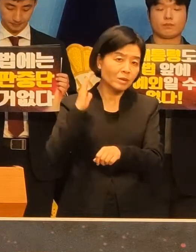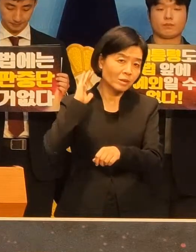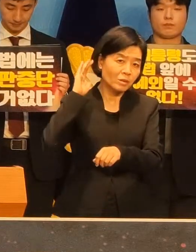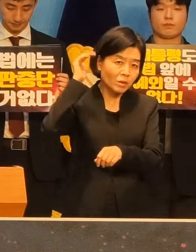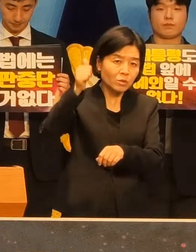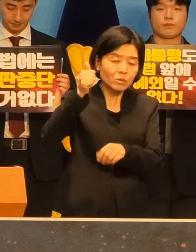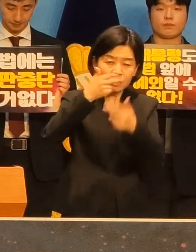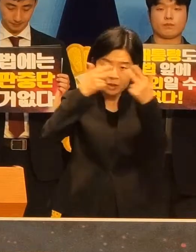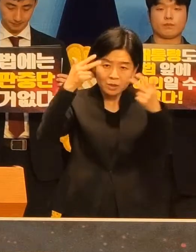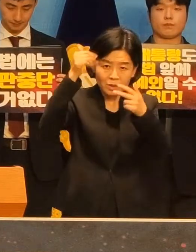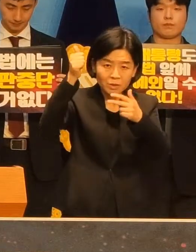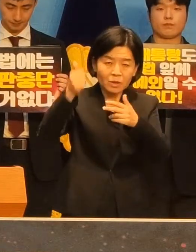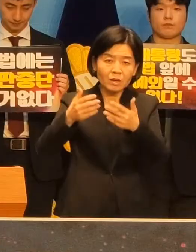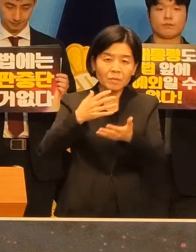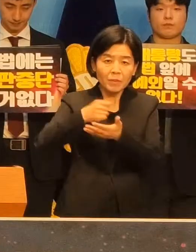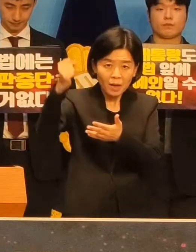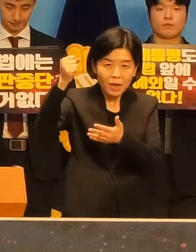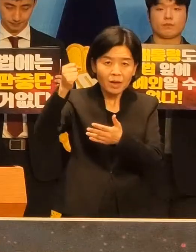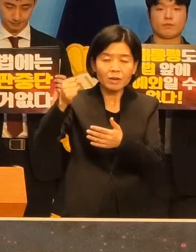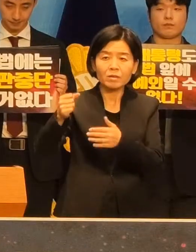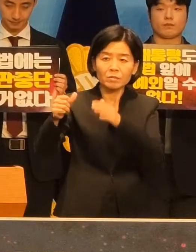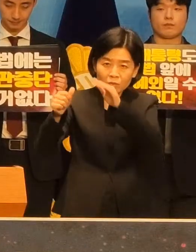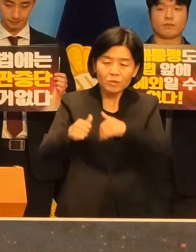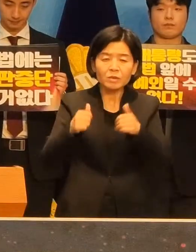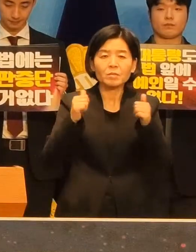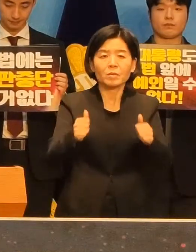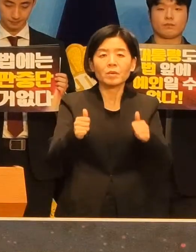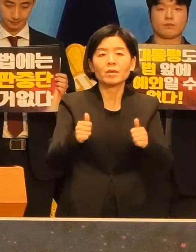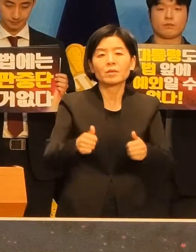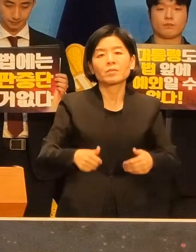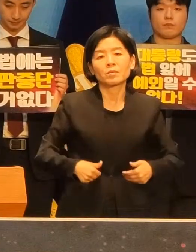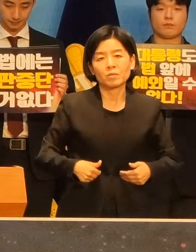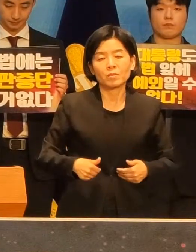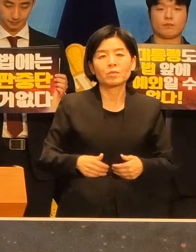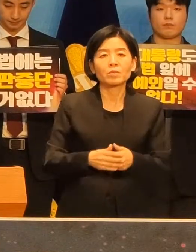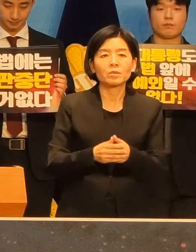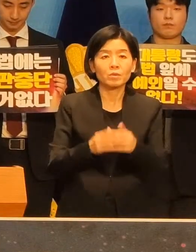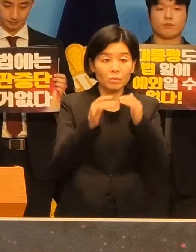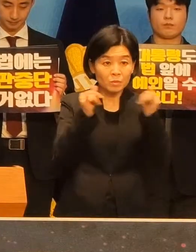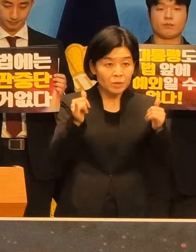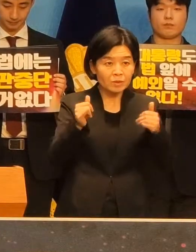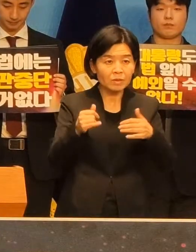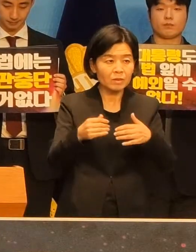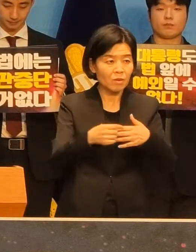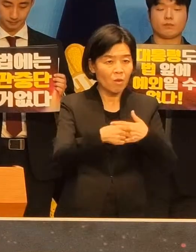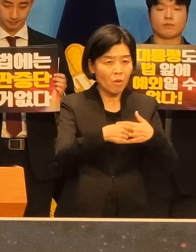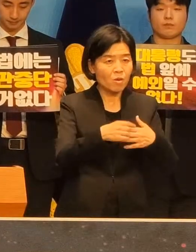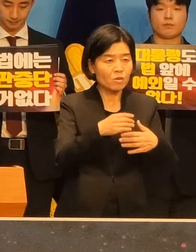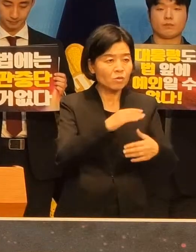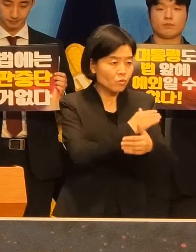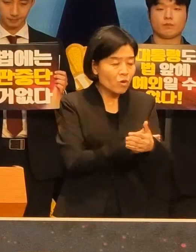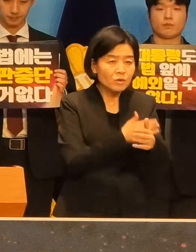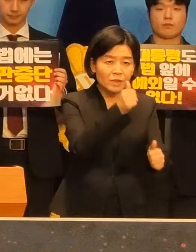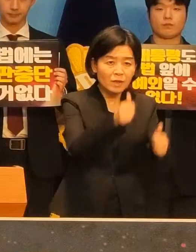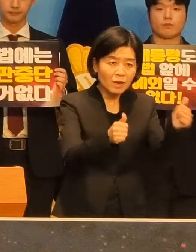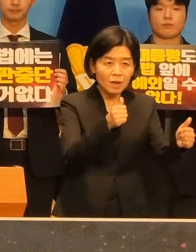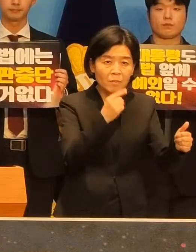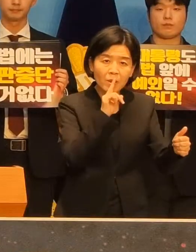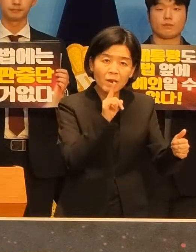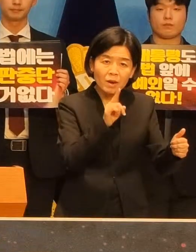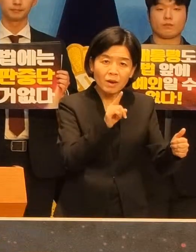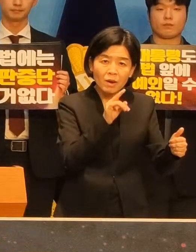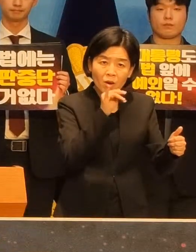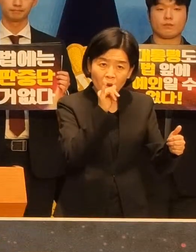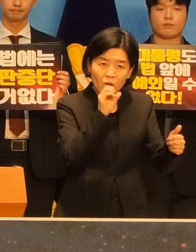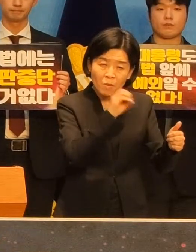이재명에게 당당하게 재판을 받으라고 할 수밖에 없습니다. 국민은 사실상 껍데기만 주권자 취급을 받지만 그나마라도